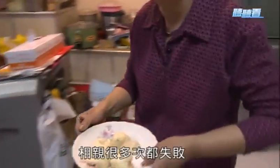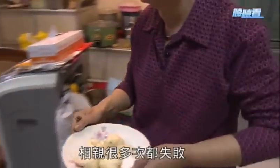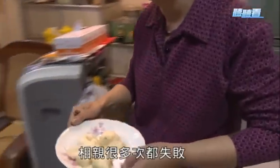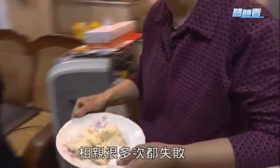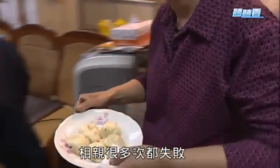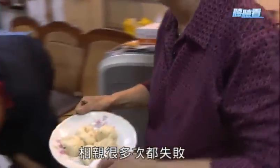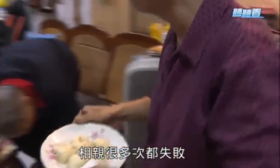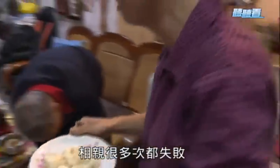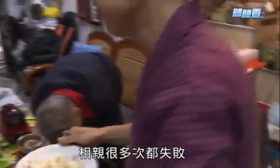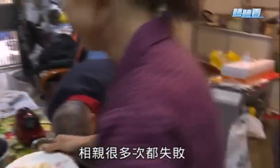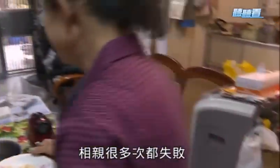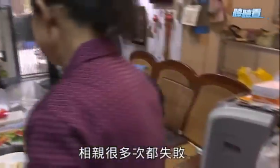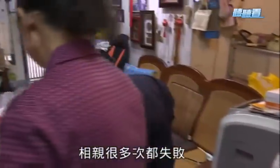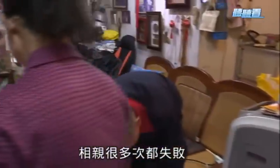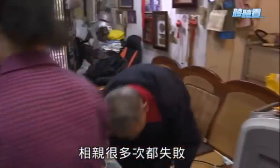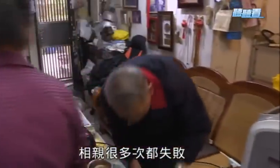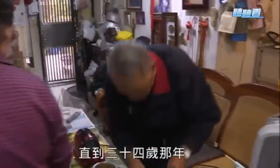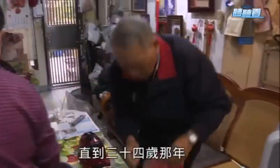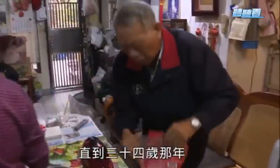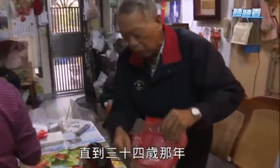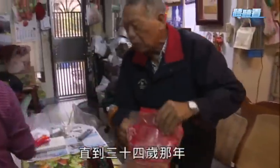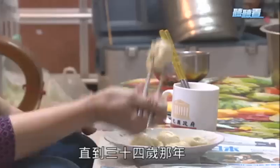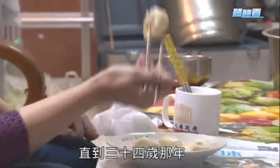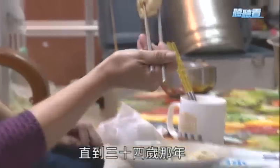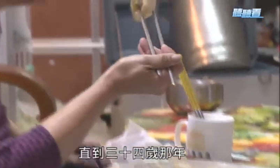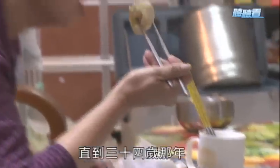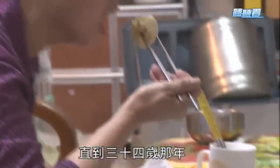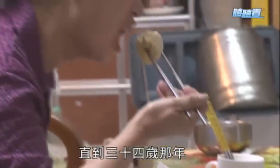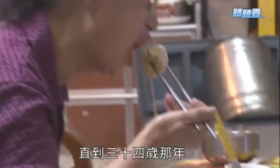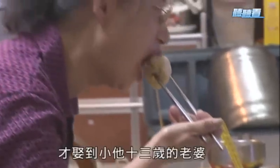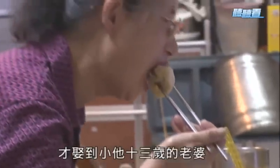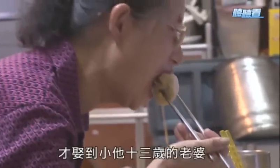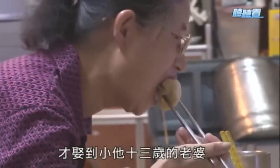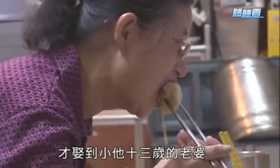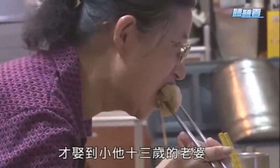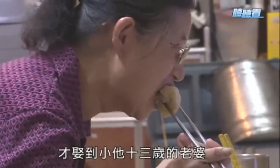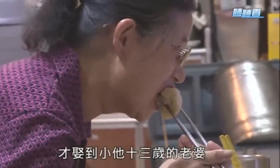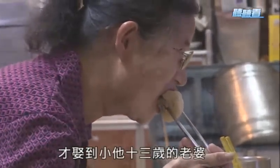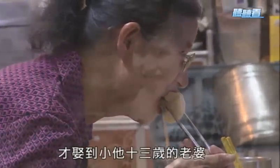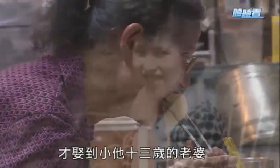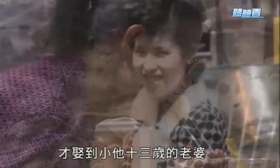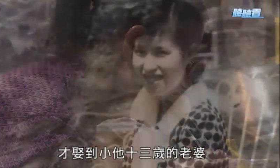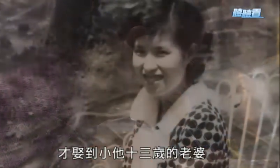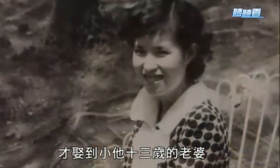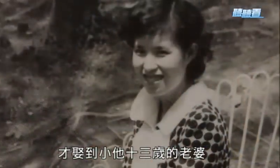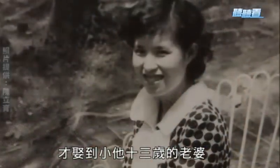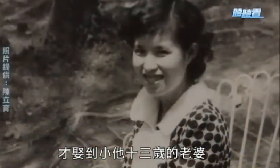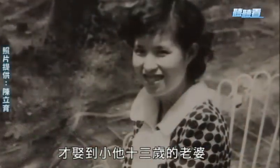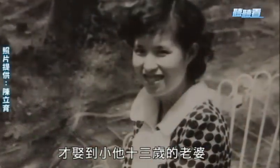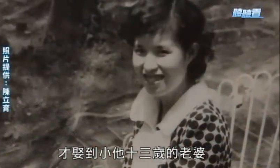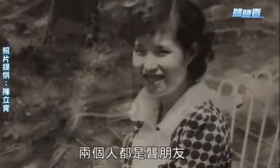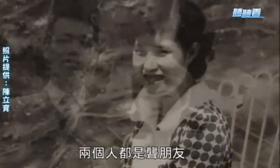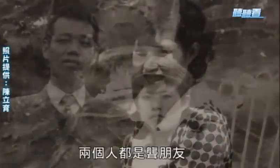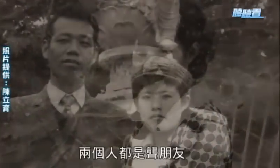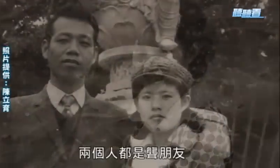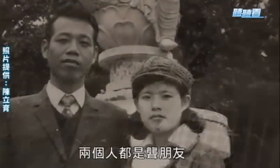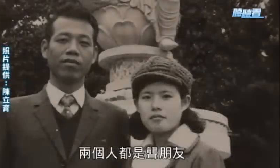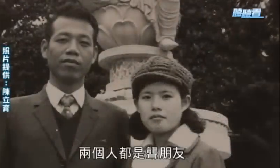相亲很多次都失败，直到34岁那年才娶到小他13岁的老婆，两个人都是聋朋